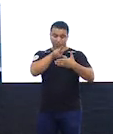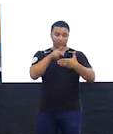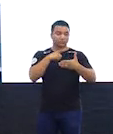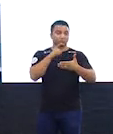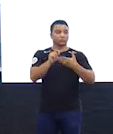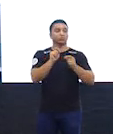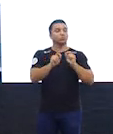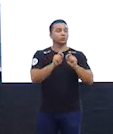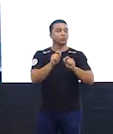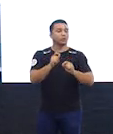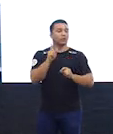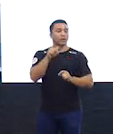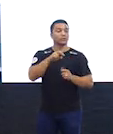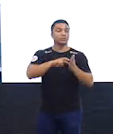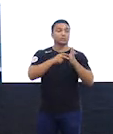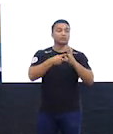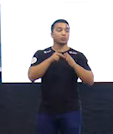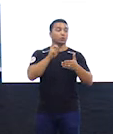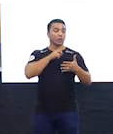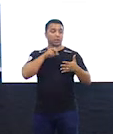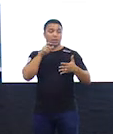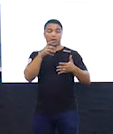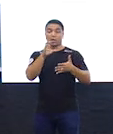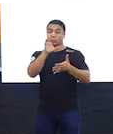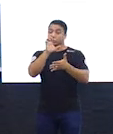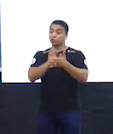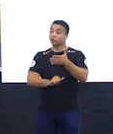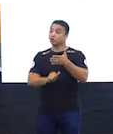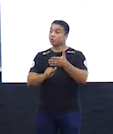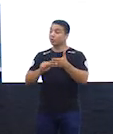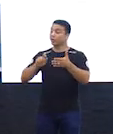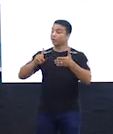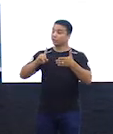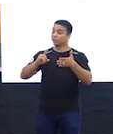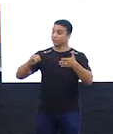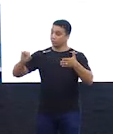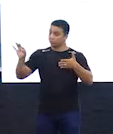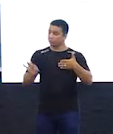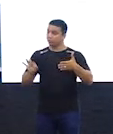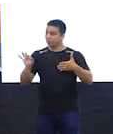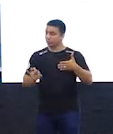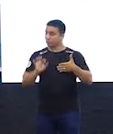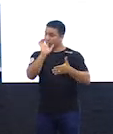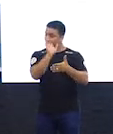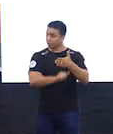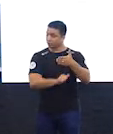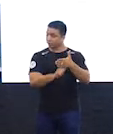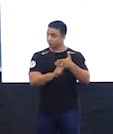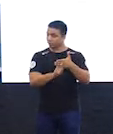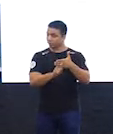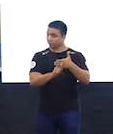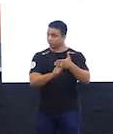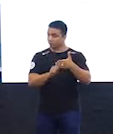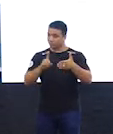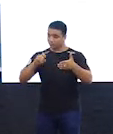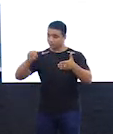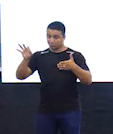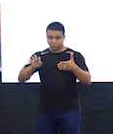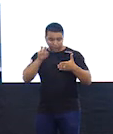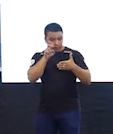de 90%, significa que você tirou 10% da visibilidade.